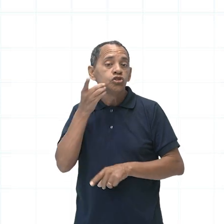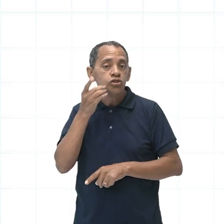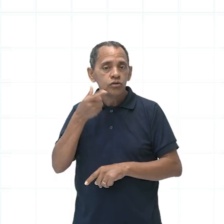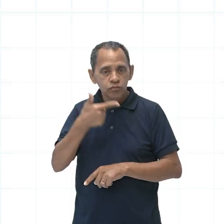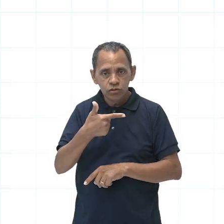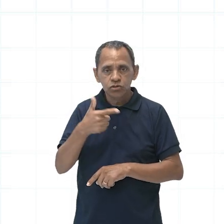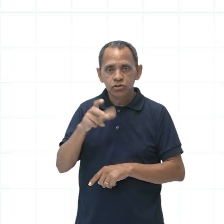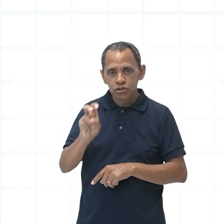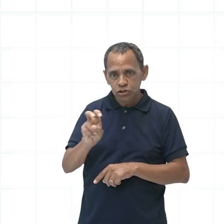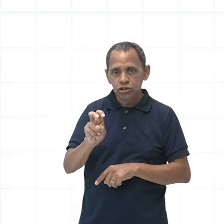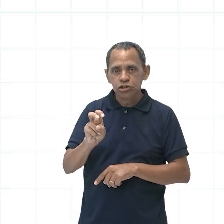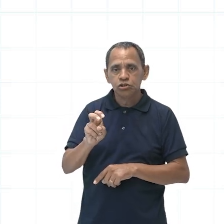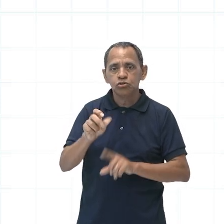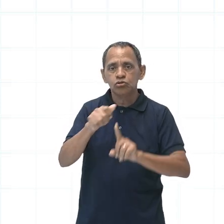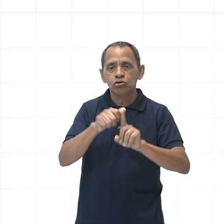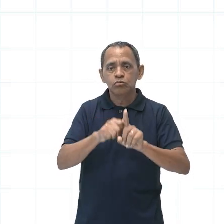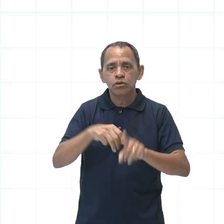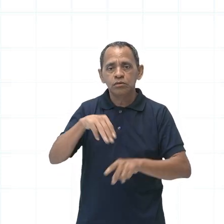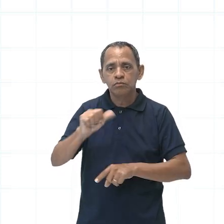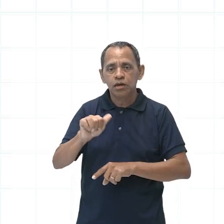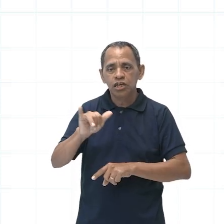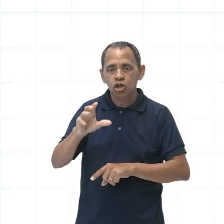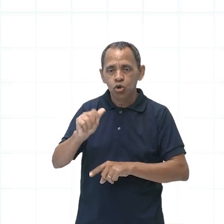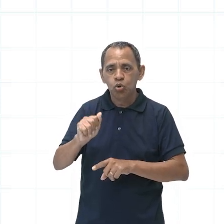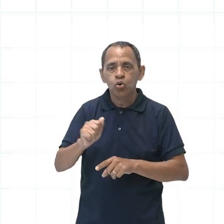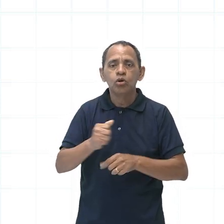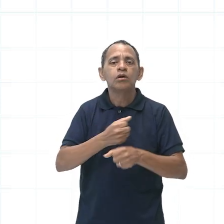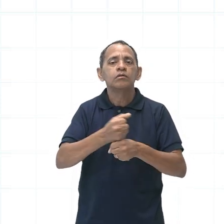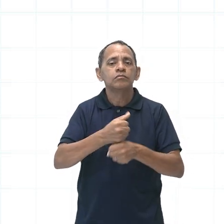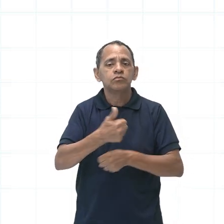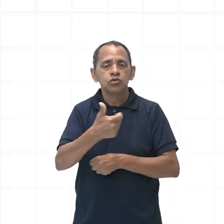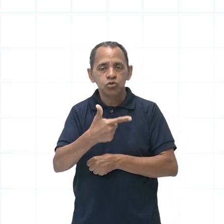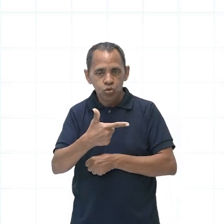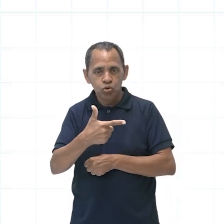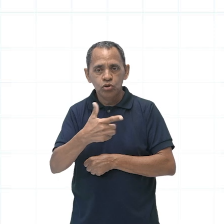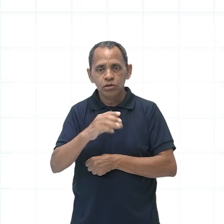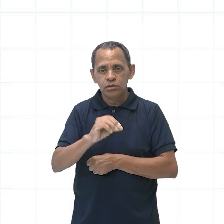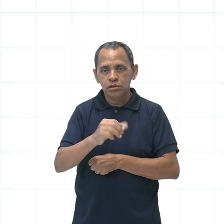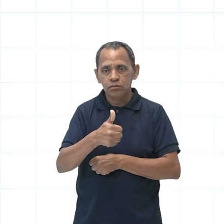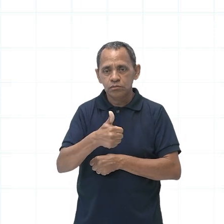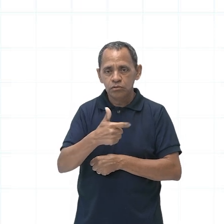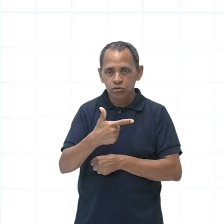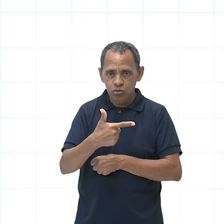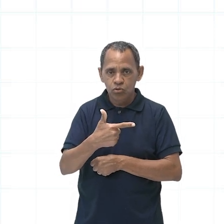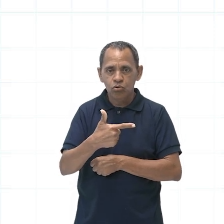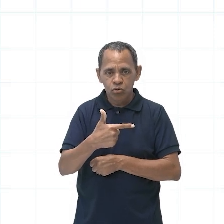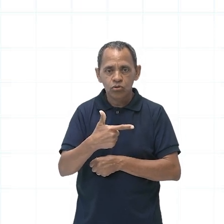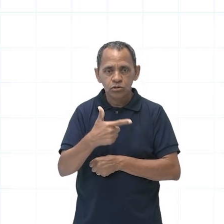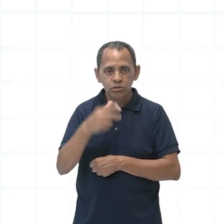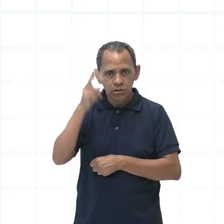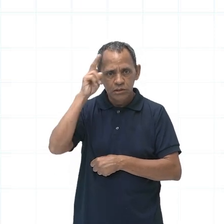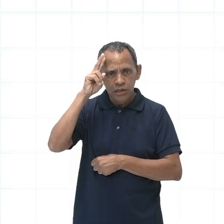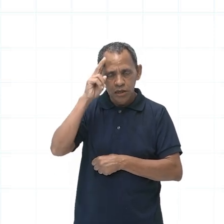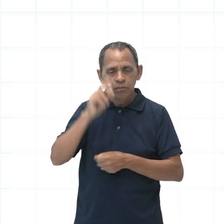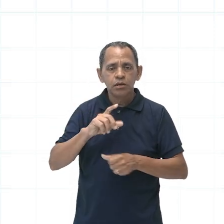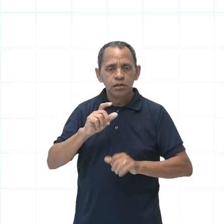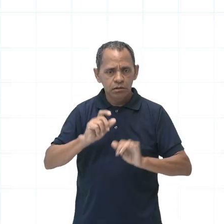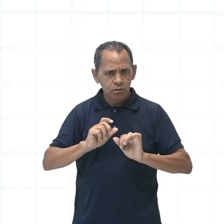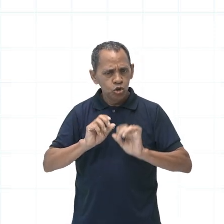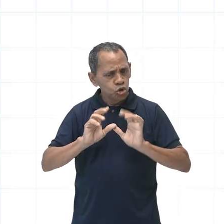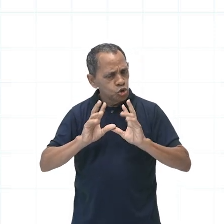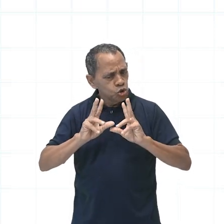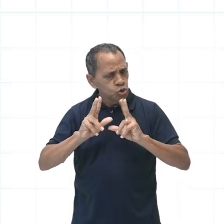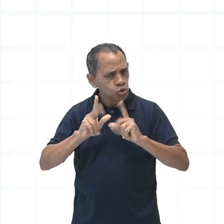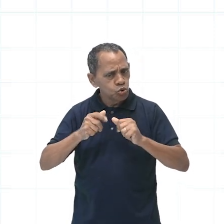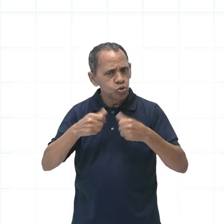Florestal. Então, lembra que tem capítulo, tem seção, né? Tudo isso para organizar. Então, no capítulo 2,